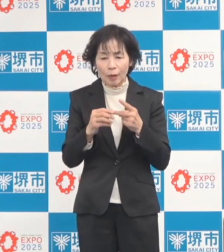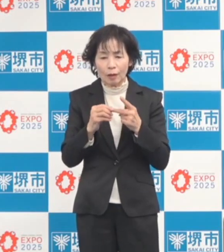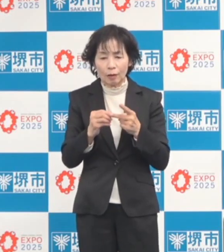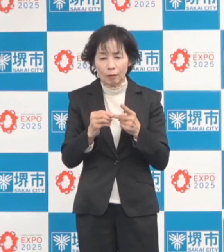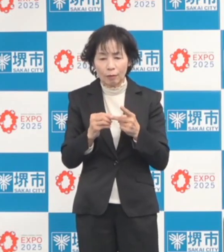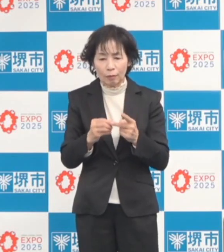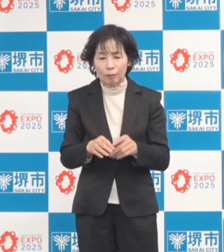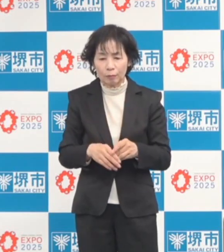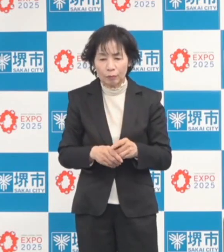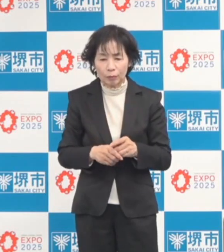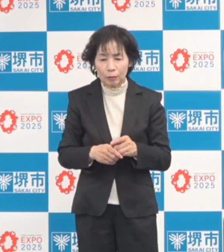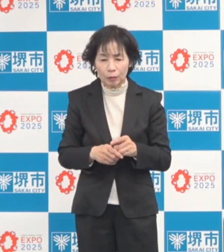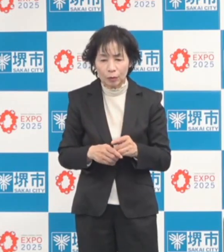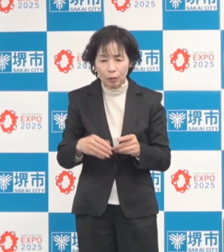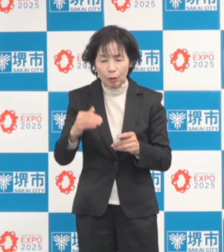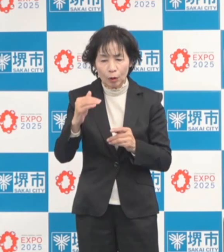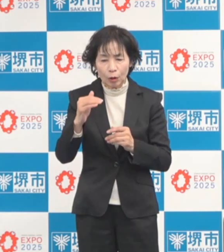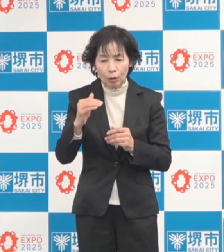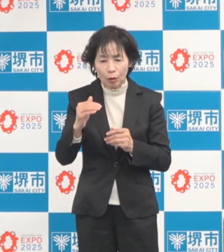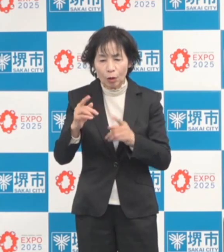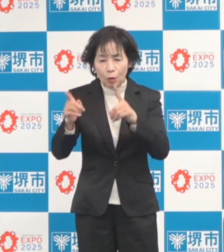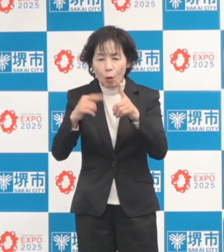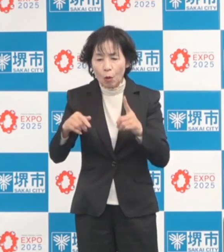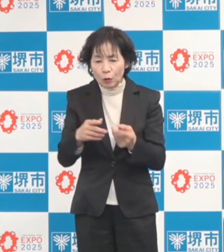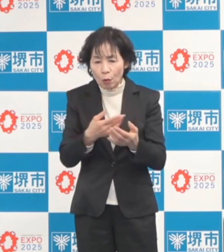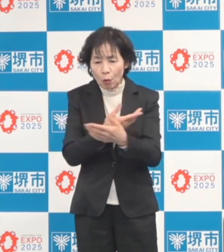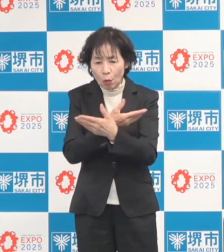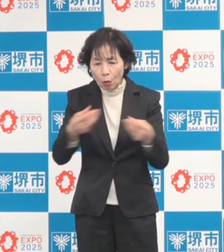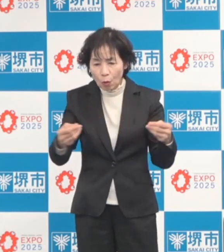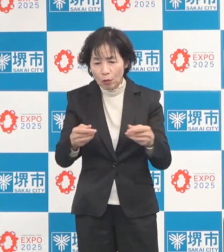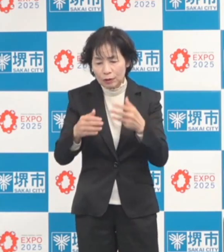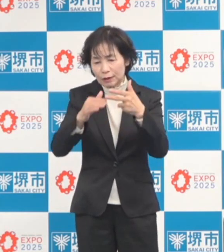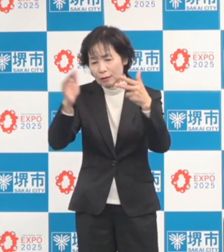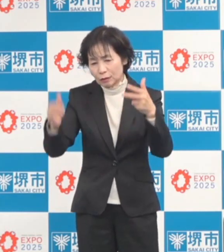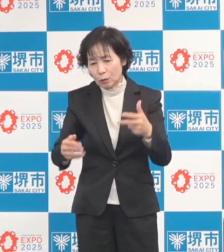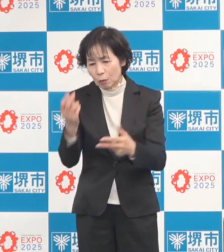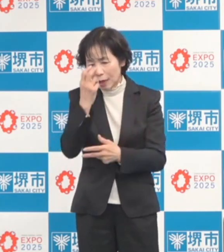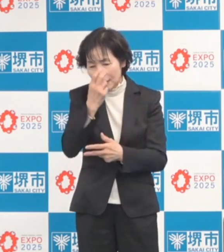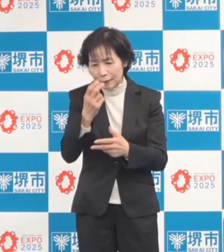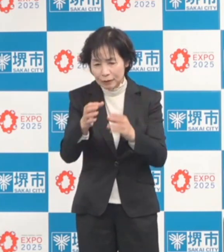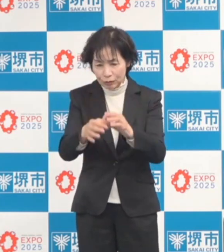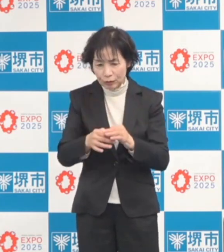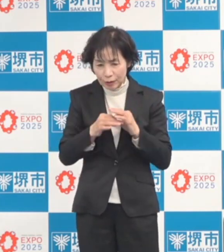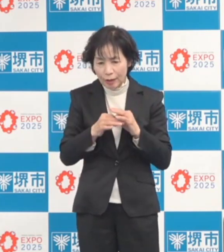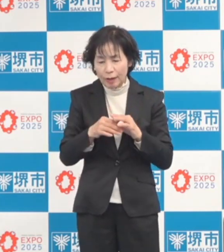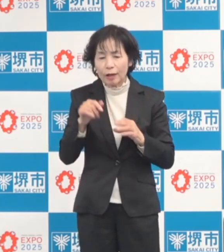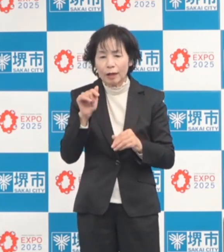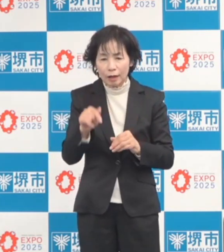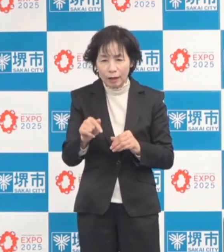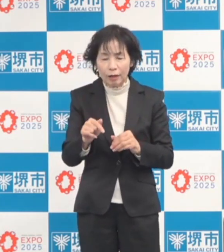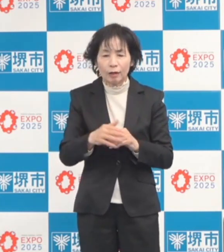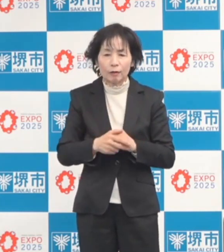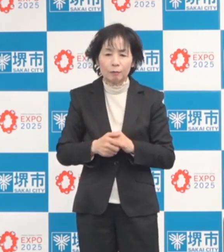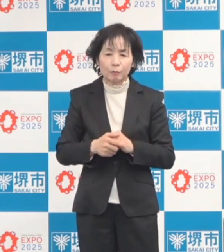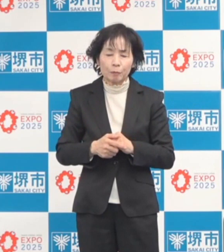マネについて先ほど公共施設の管理についておっしゃっておられた部分では